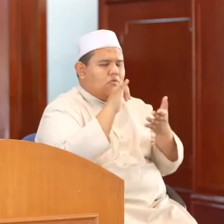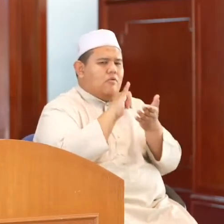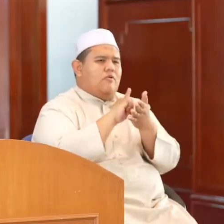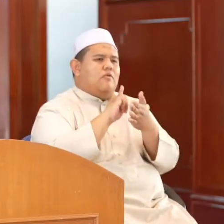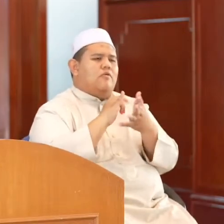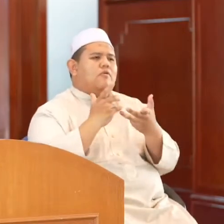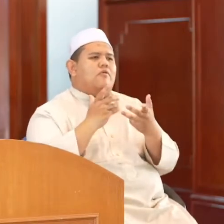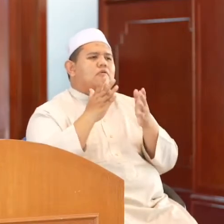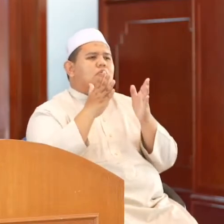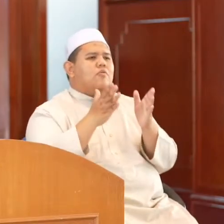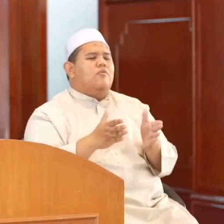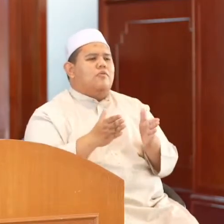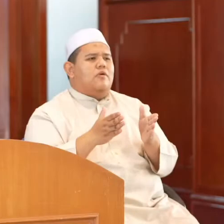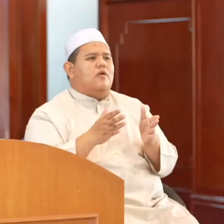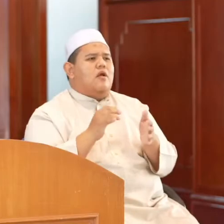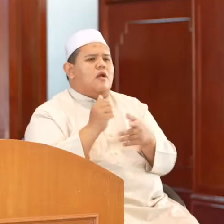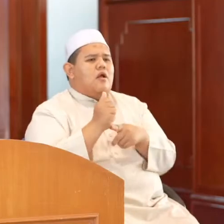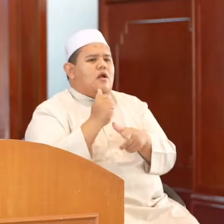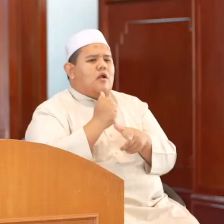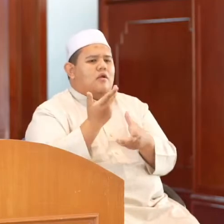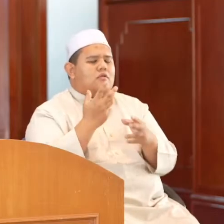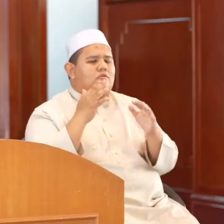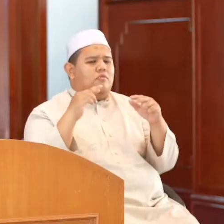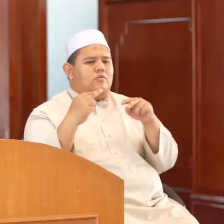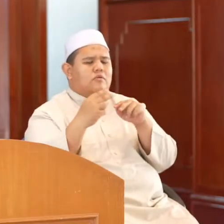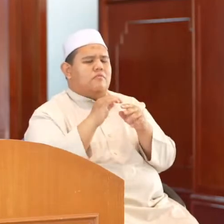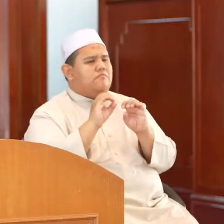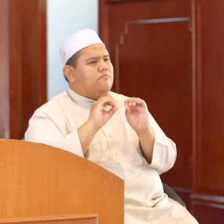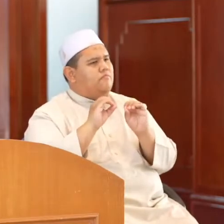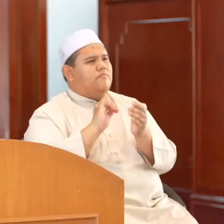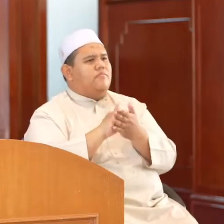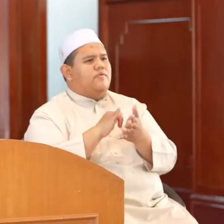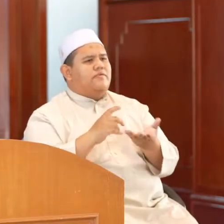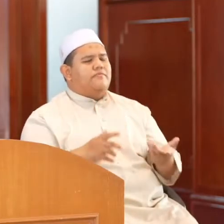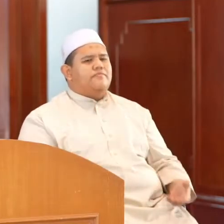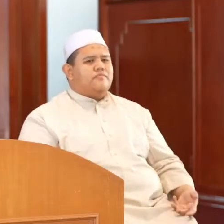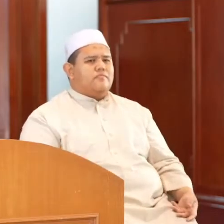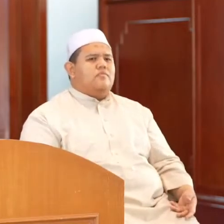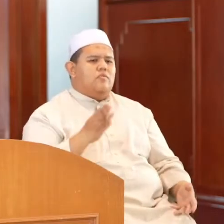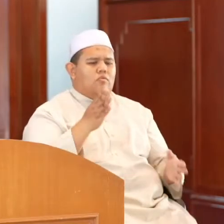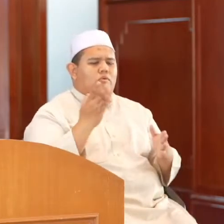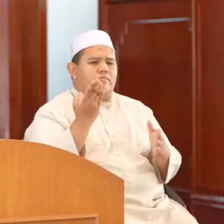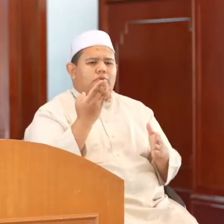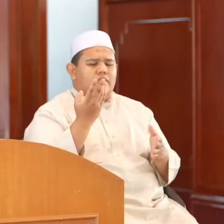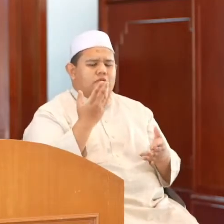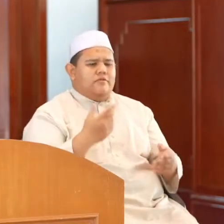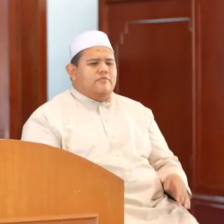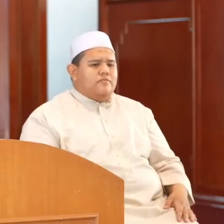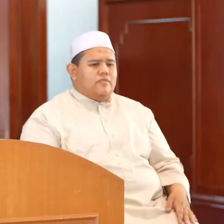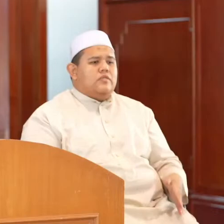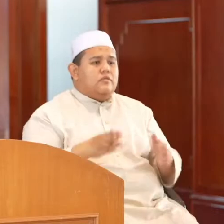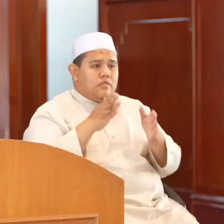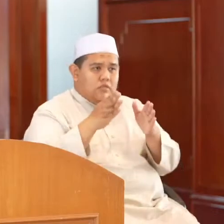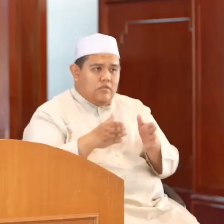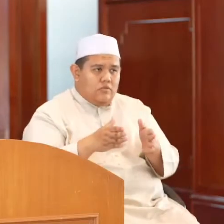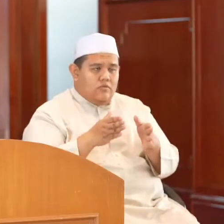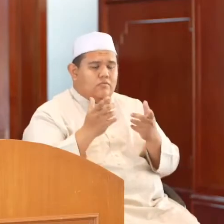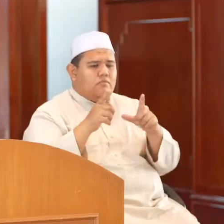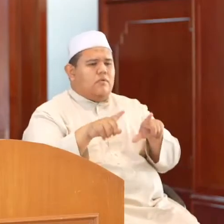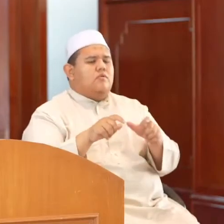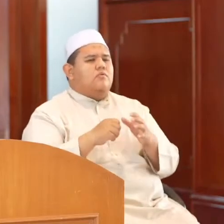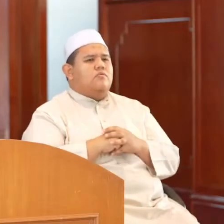bimbang, takut ataupun penumpuan orang-orang lain. Dia orang biasa. Ini dia